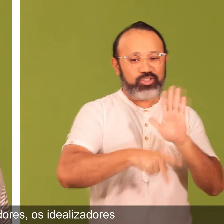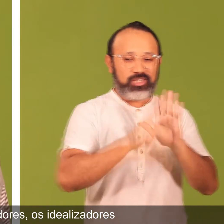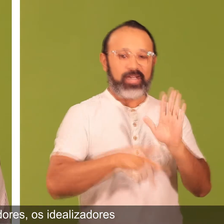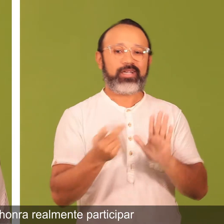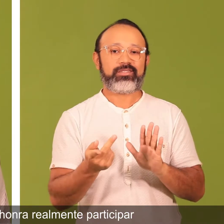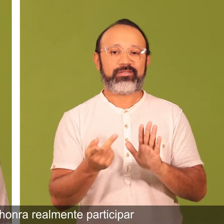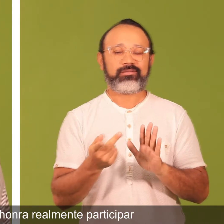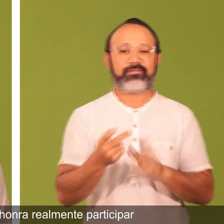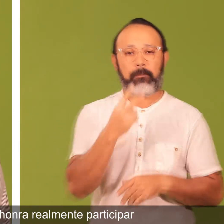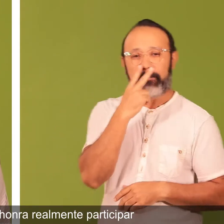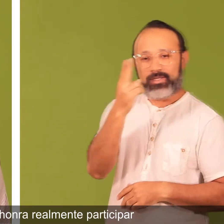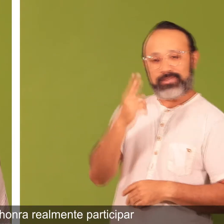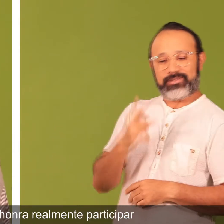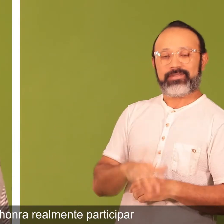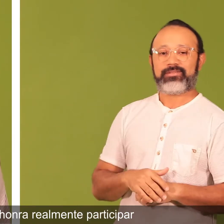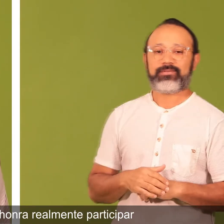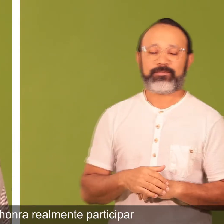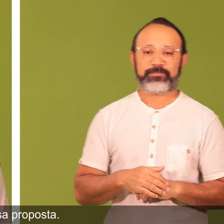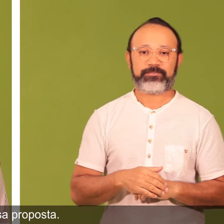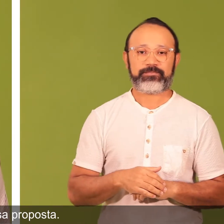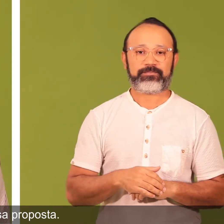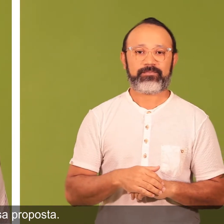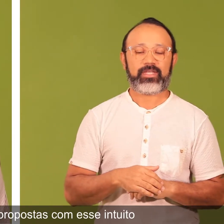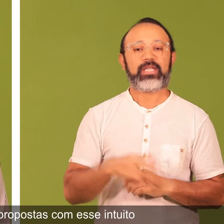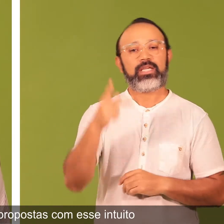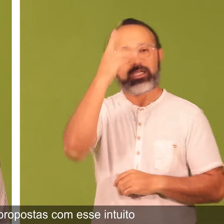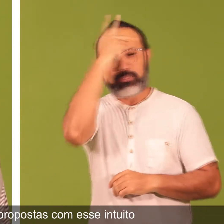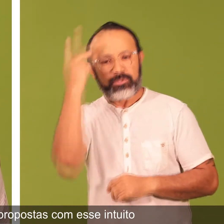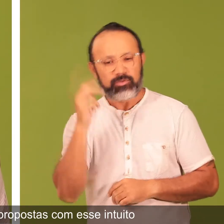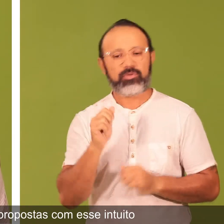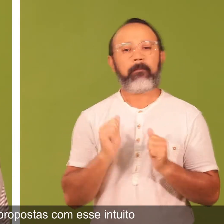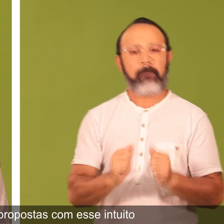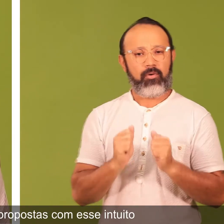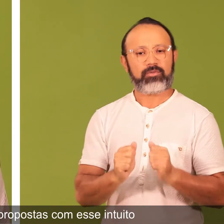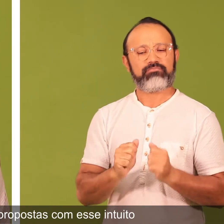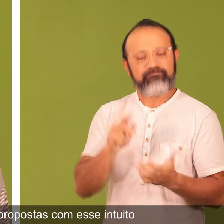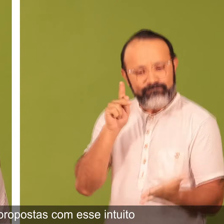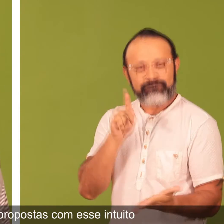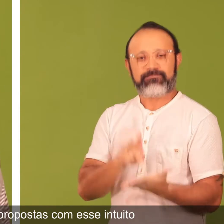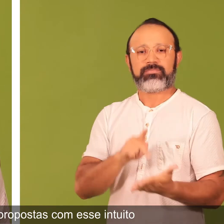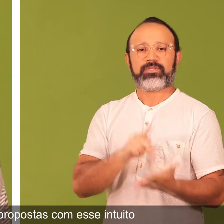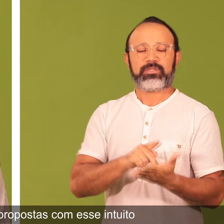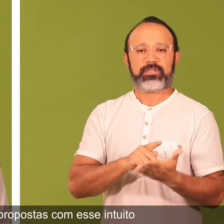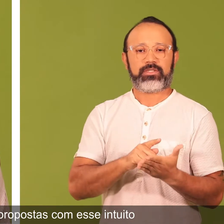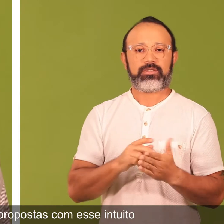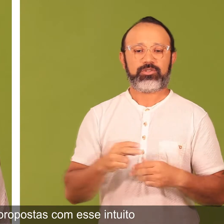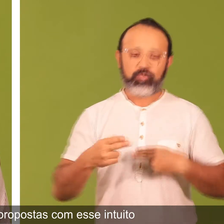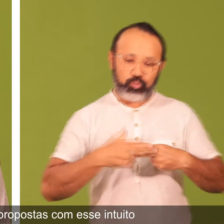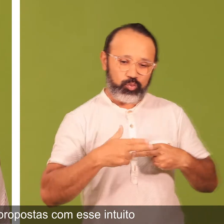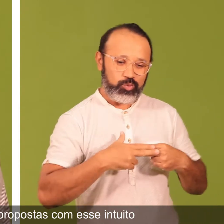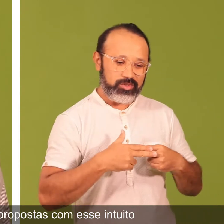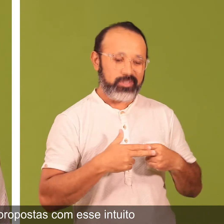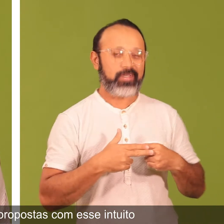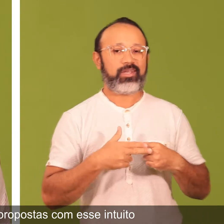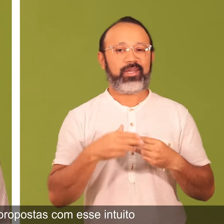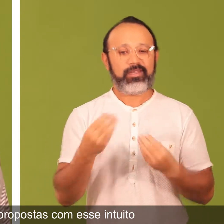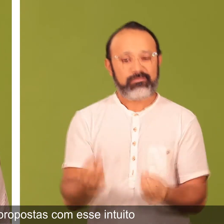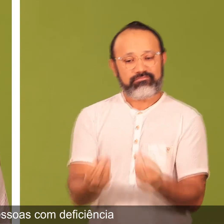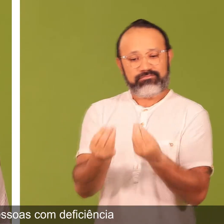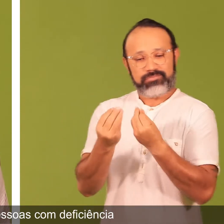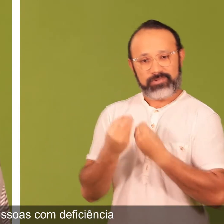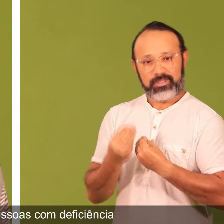idealizadores e para mim foi mal realmente participar dessa proposta que venha outras propostas com essa